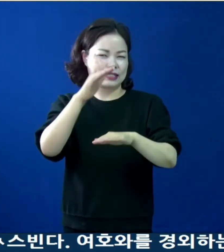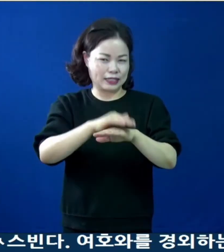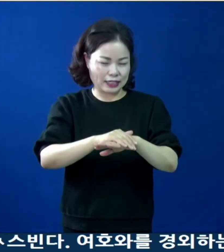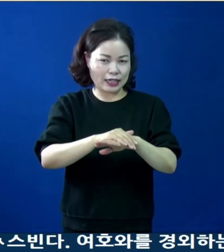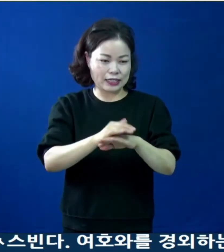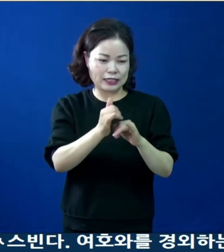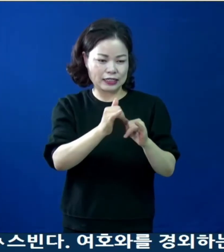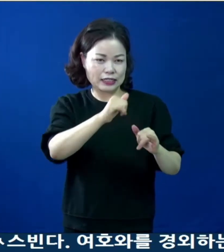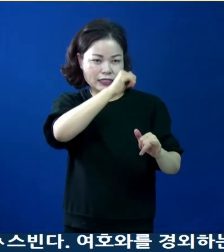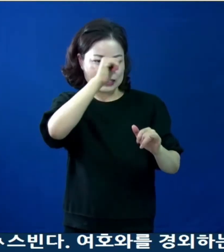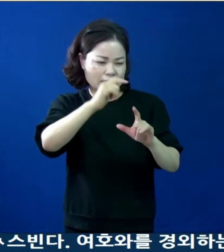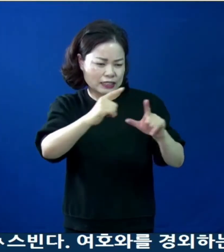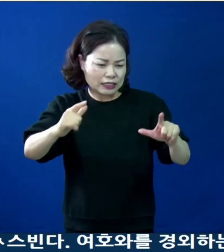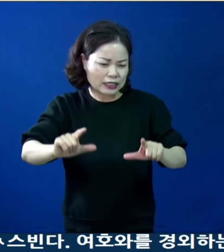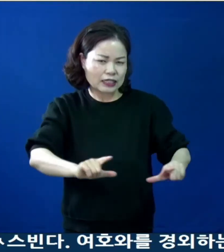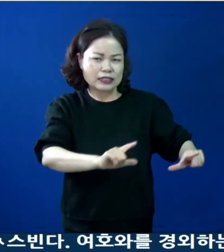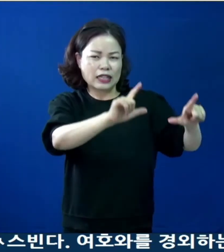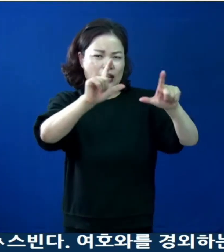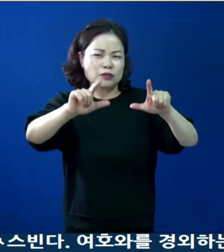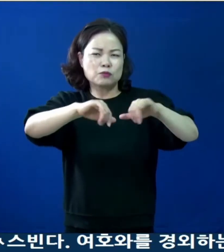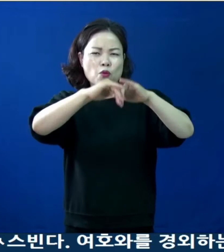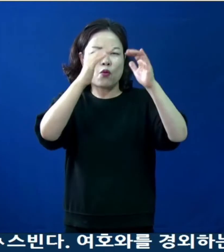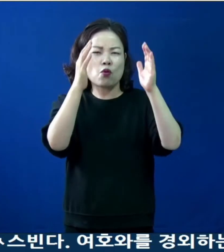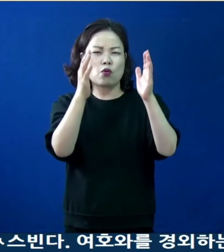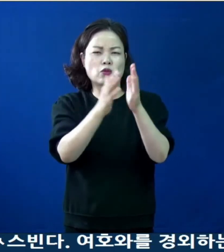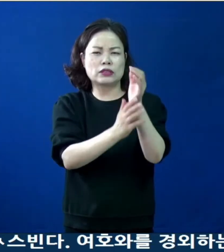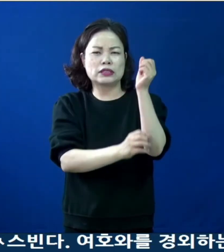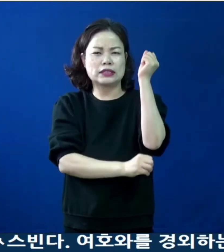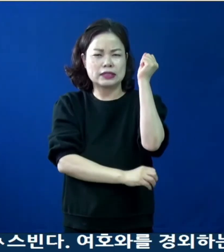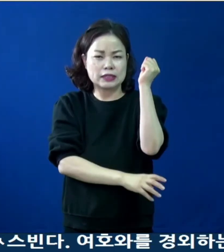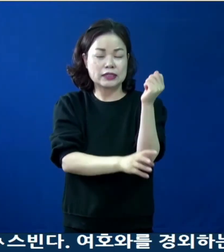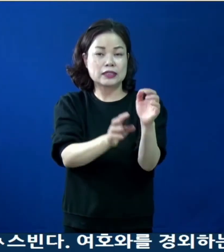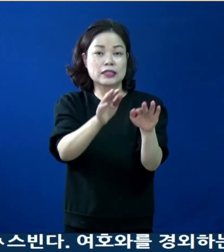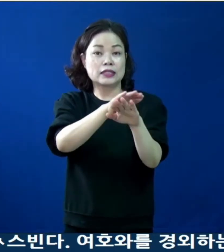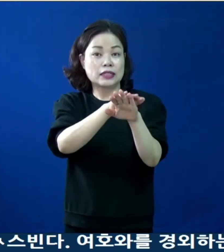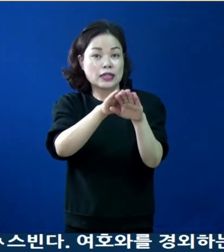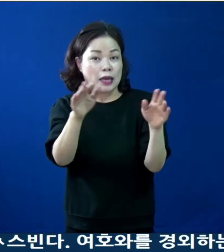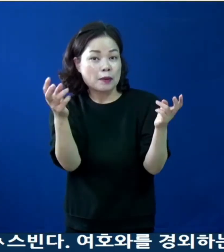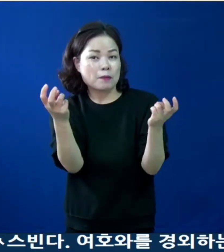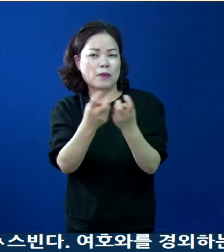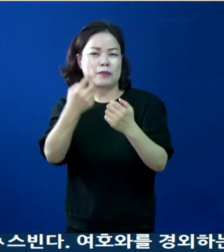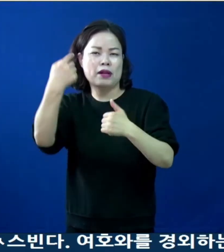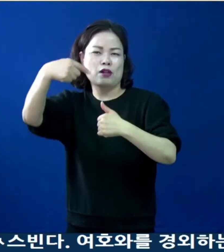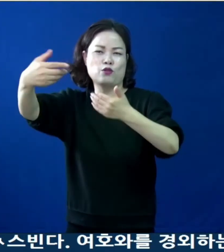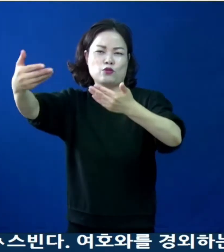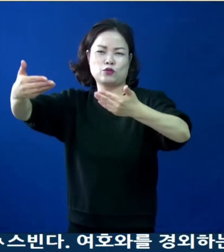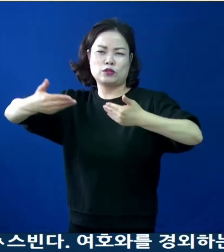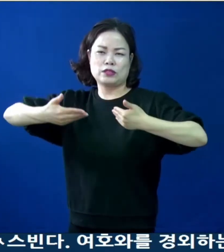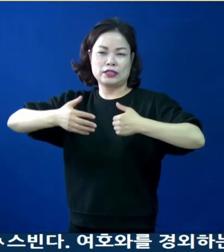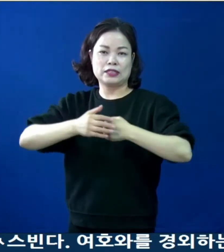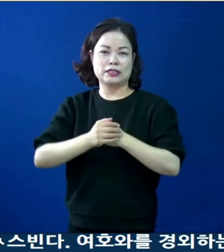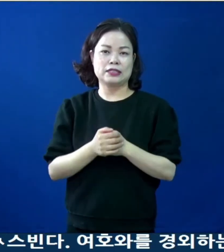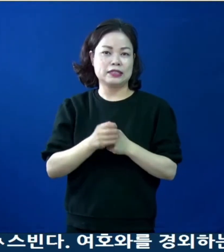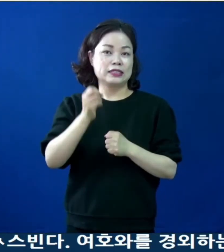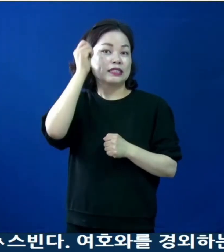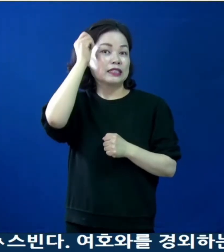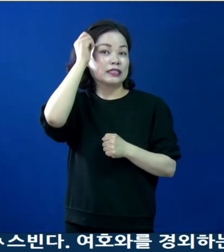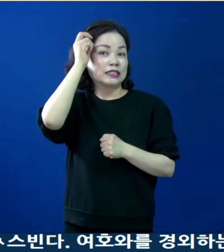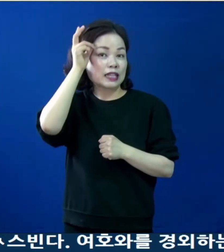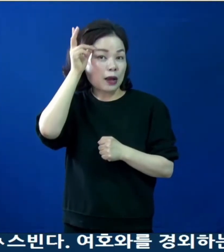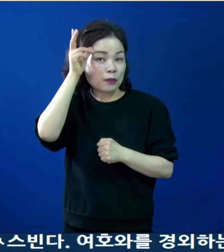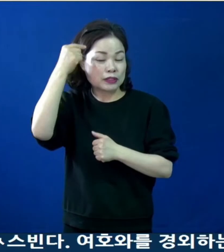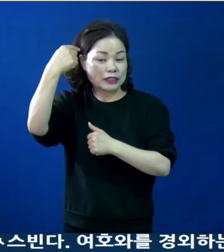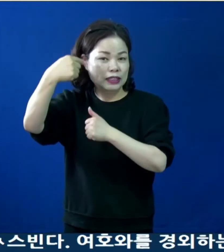그러니까 인생의 모든 생사고락에 관한 근본적인 해법을 가르치고 있기 때문에 잠언이 가르치는 그